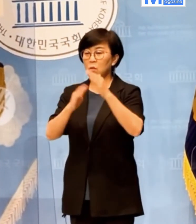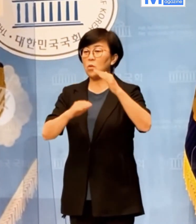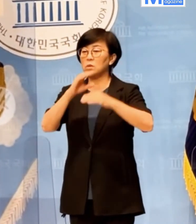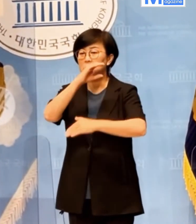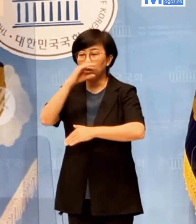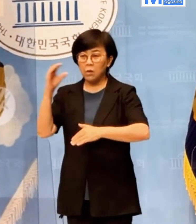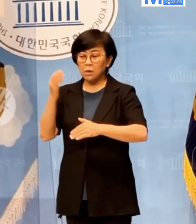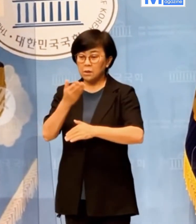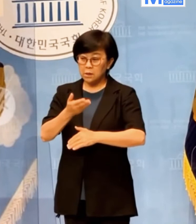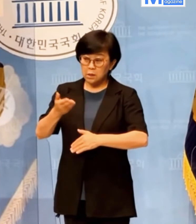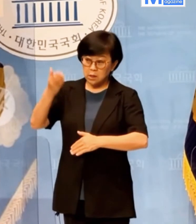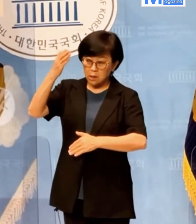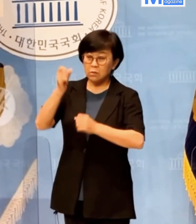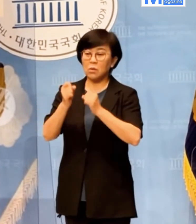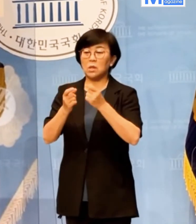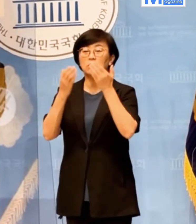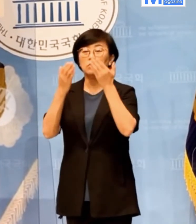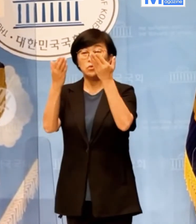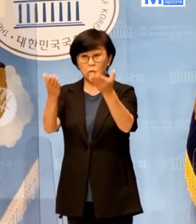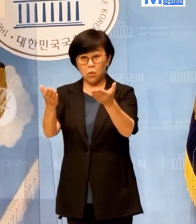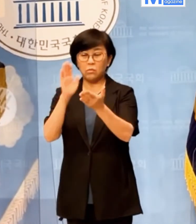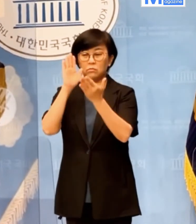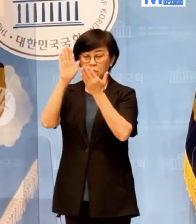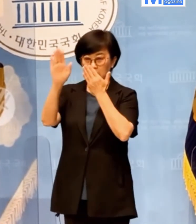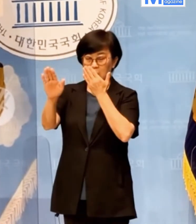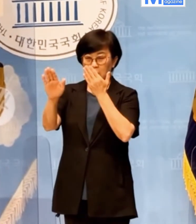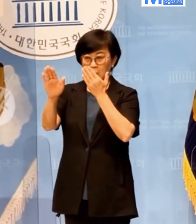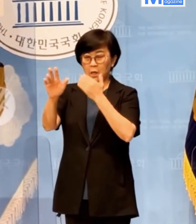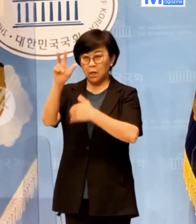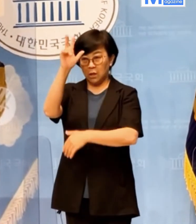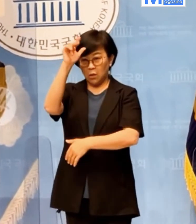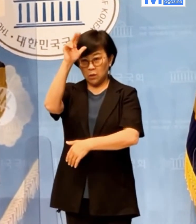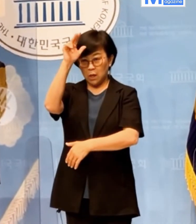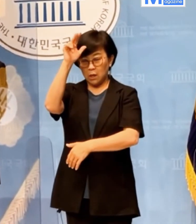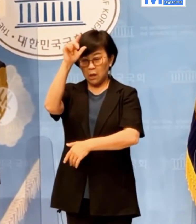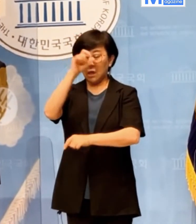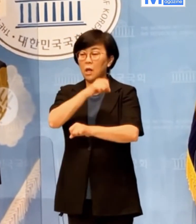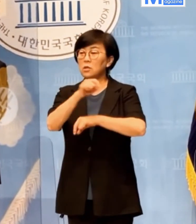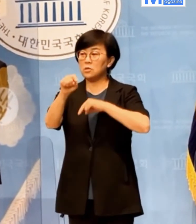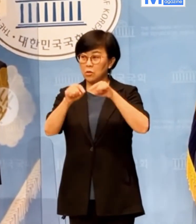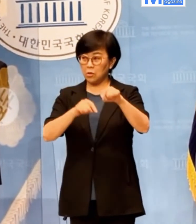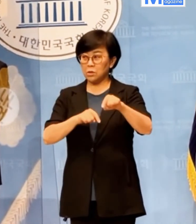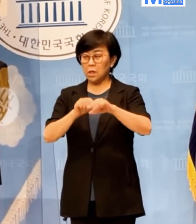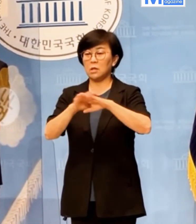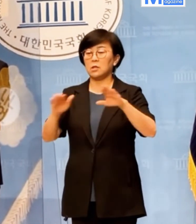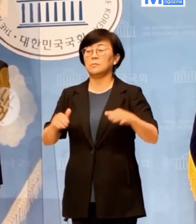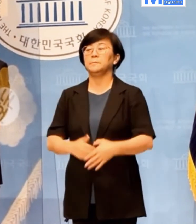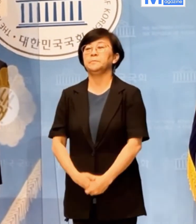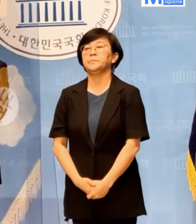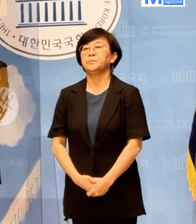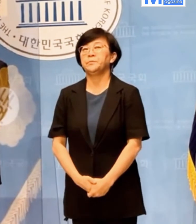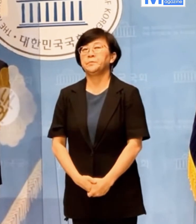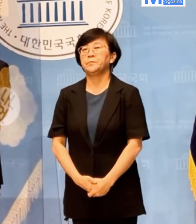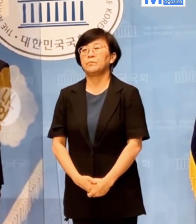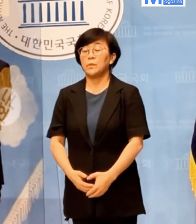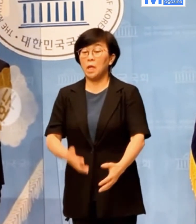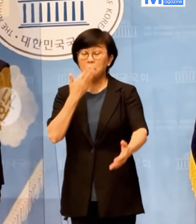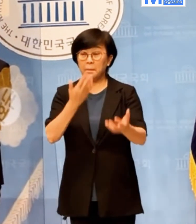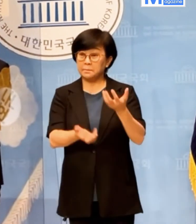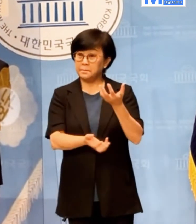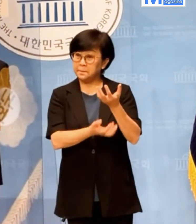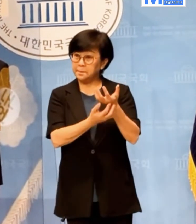공정한 승진의 기회를 부여하고 미래 경찰행정 수요에 대처하겠습니다. 밥 짓는